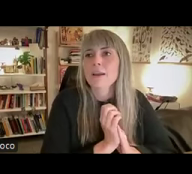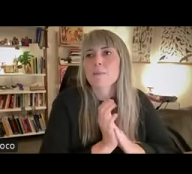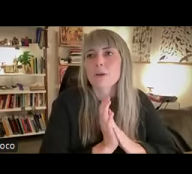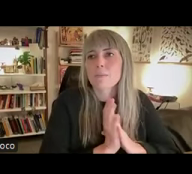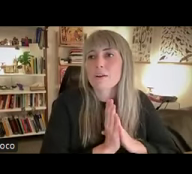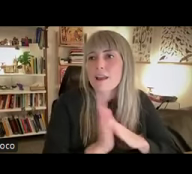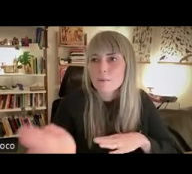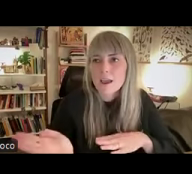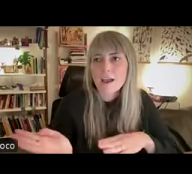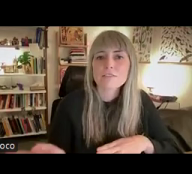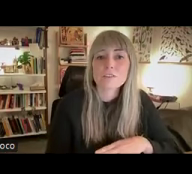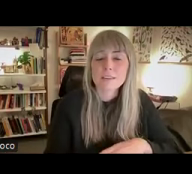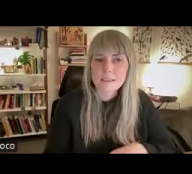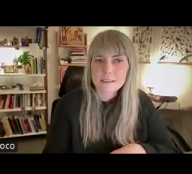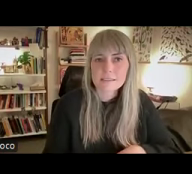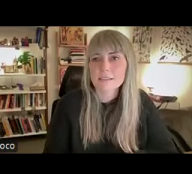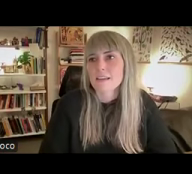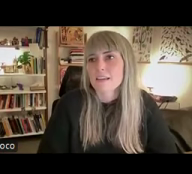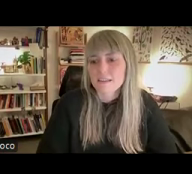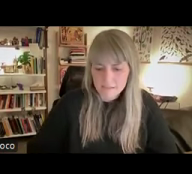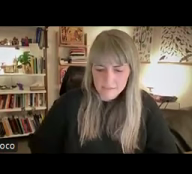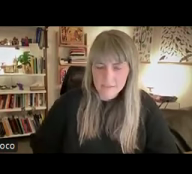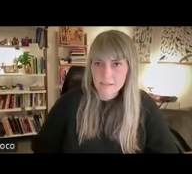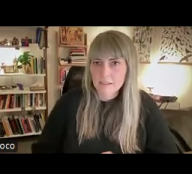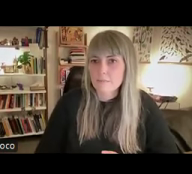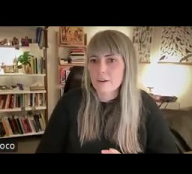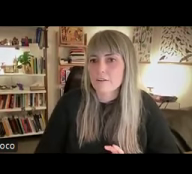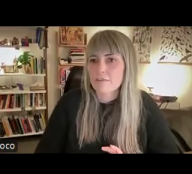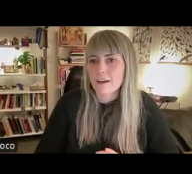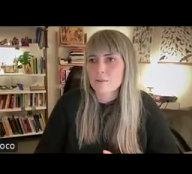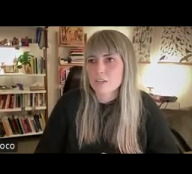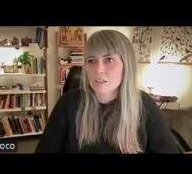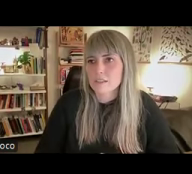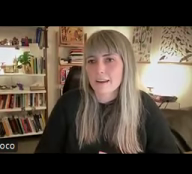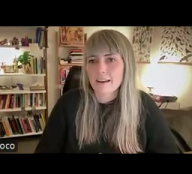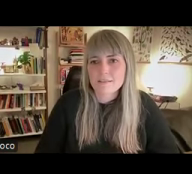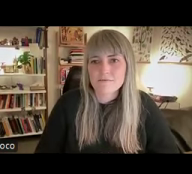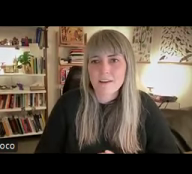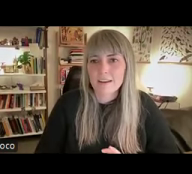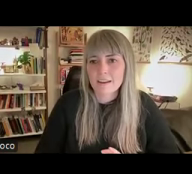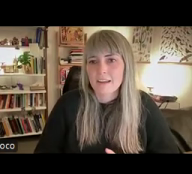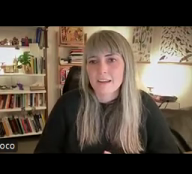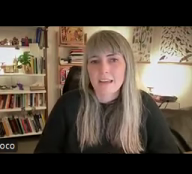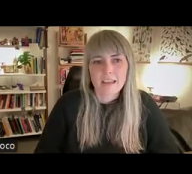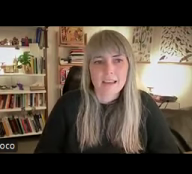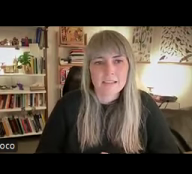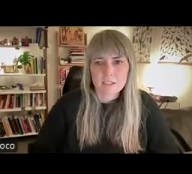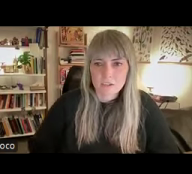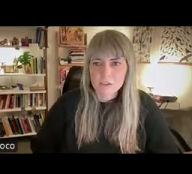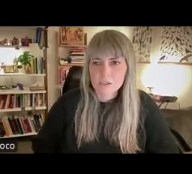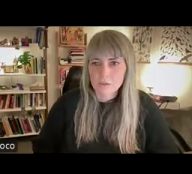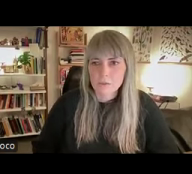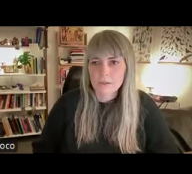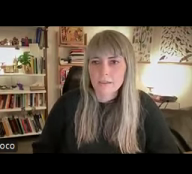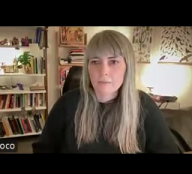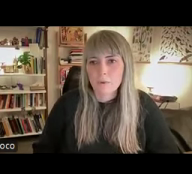Diego, about an hour and la a half frontera to de the México. east Estoy en San Diego, is como a the 1 hora y media al Imperial Valley, which este, is donde está indicated in Imperial red, Valley, que está and